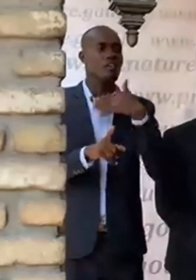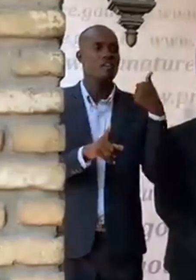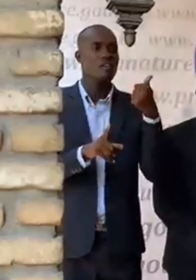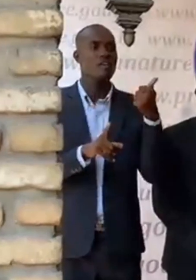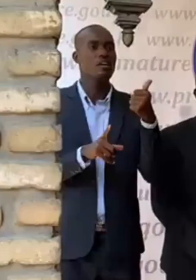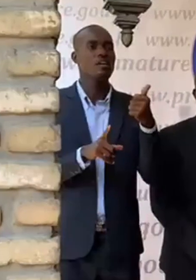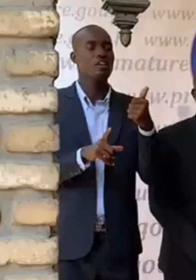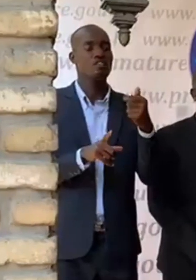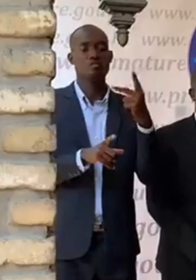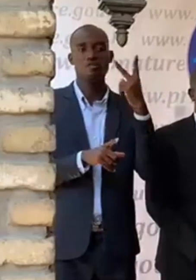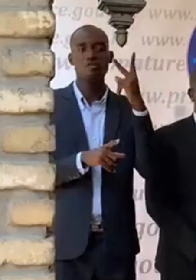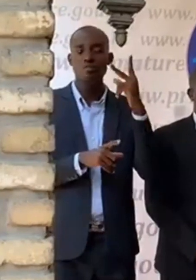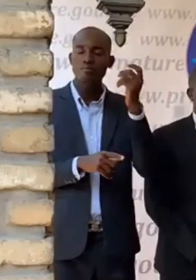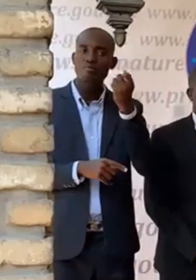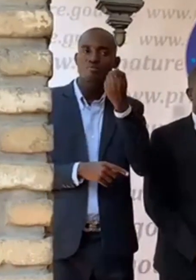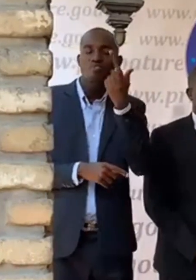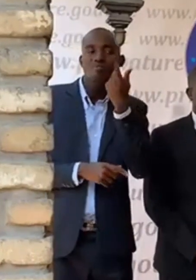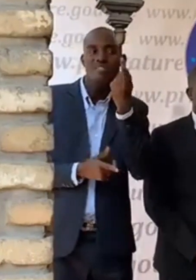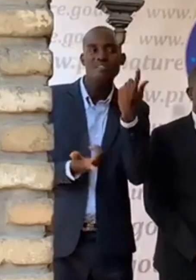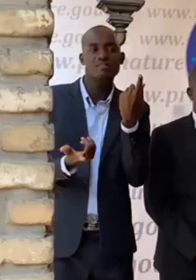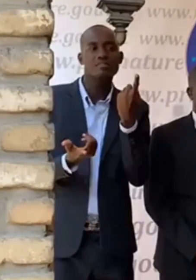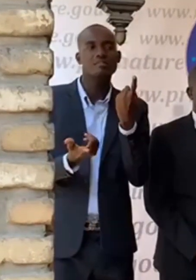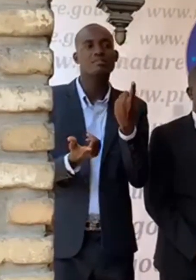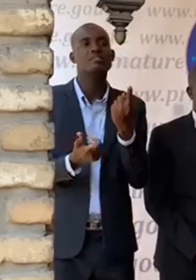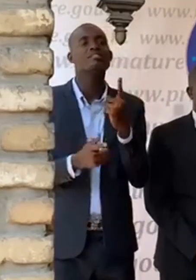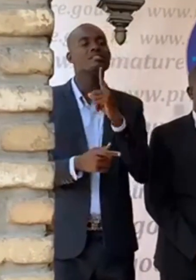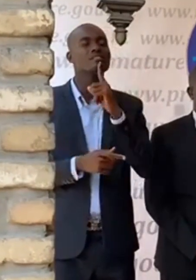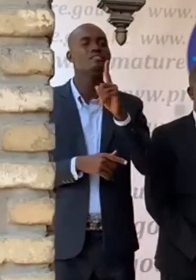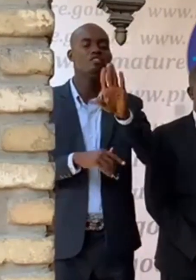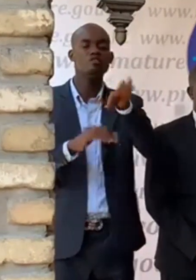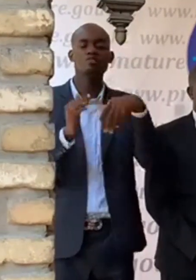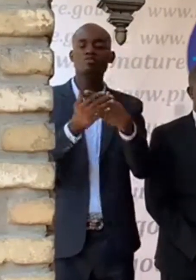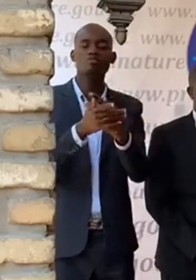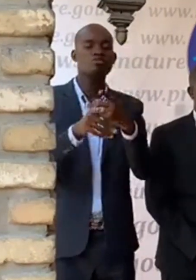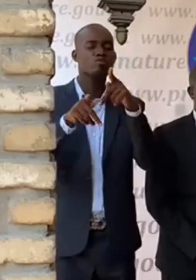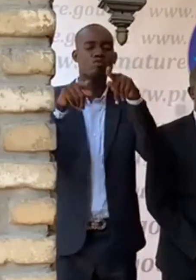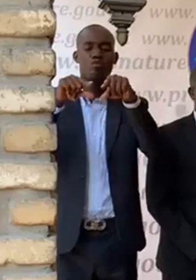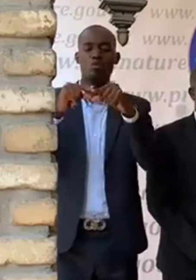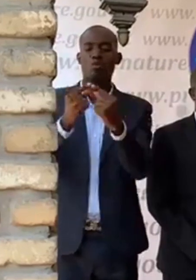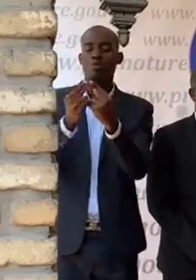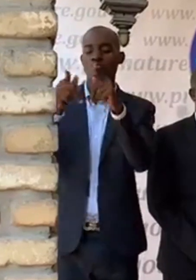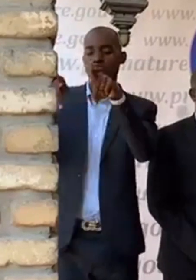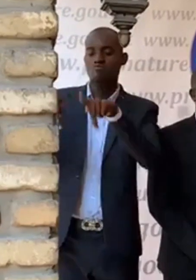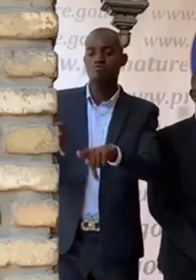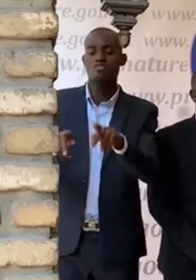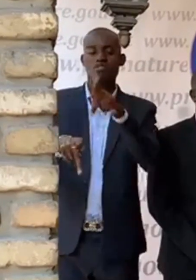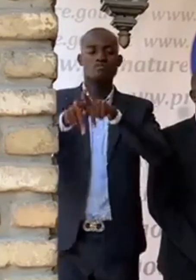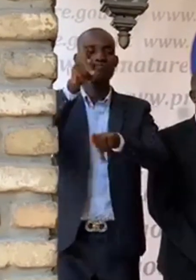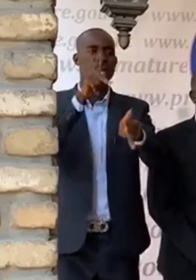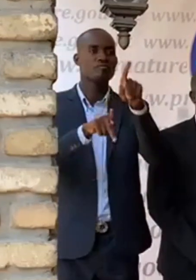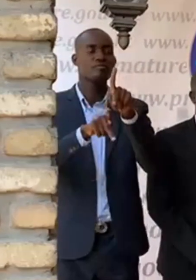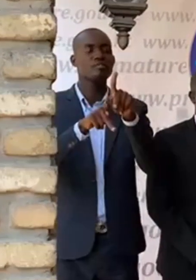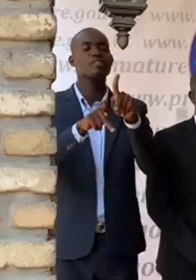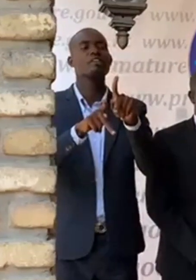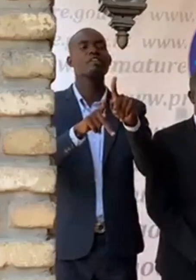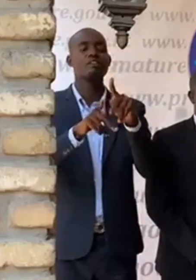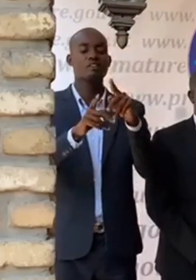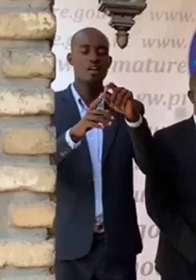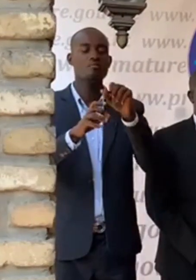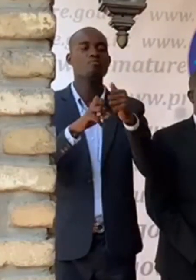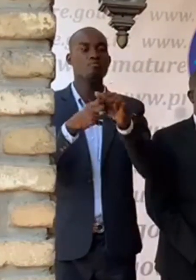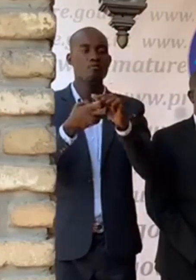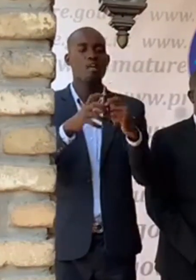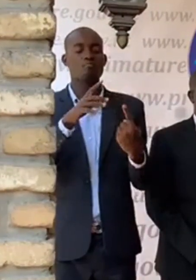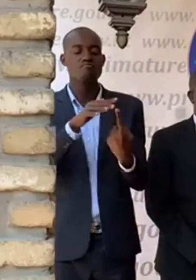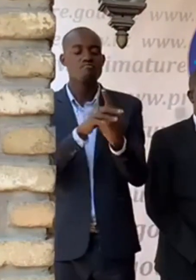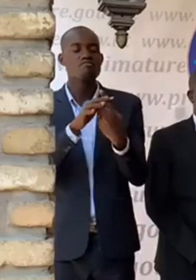que journée jodian li fait tout ça avant même que journée jodian lettre là lui-même li rivé dans même président Jovenel Moïse? Est-ce que lui-même il était déjà révoqué depuis bien